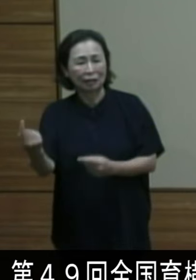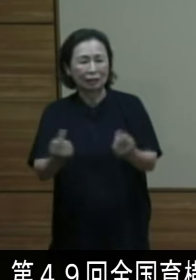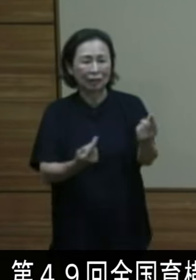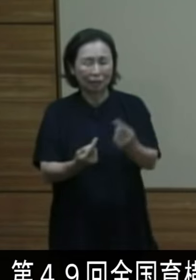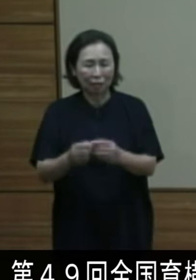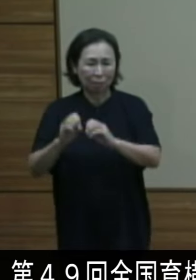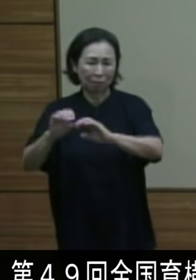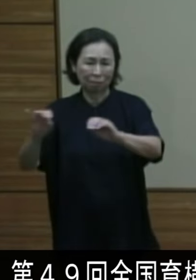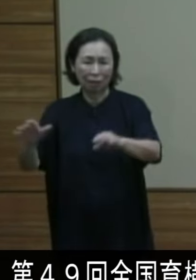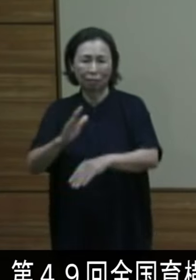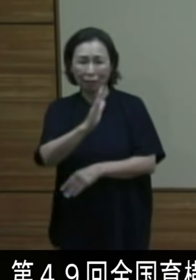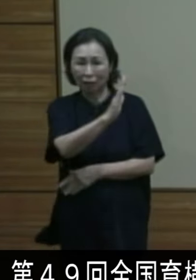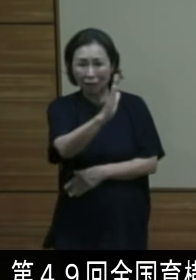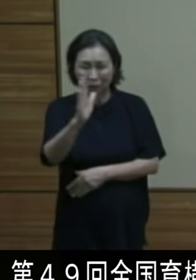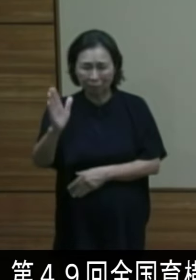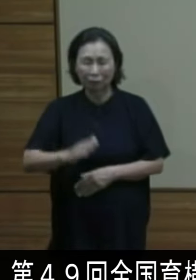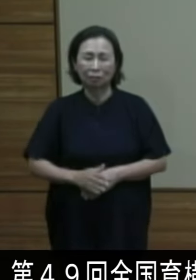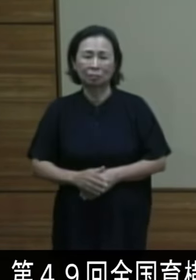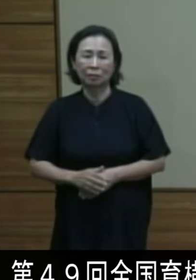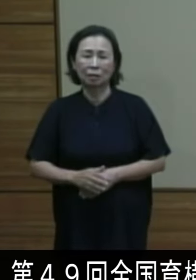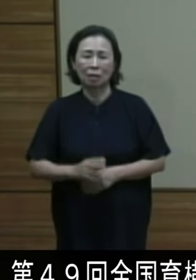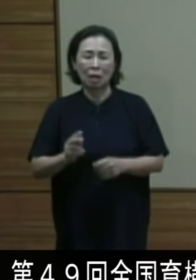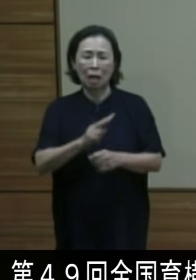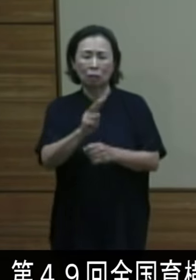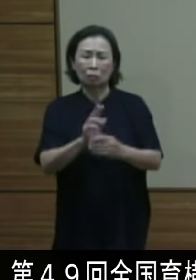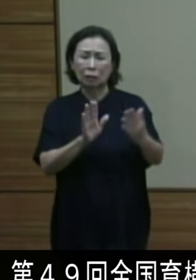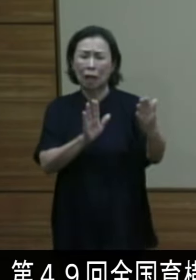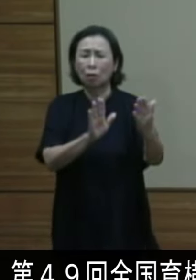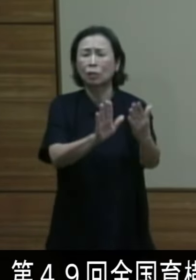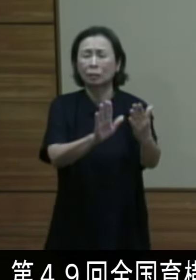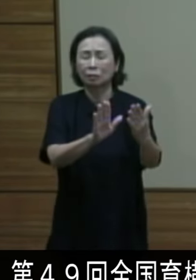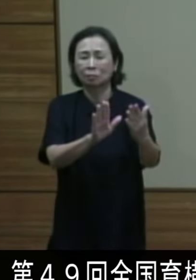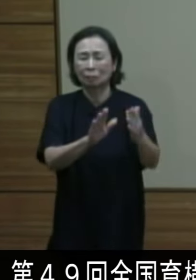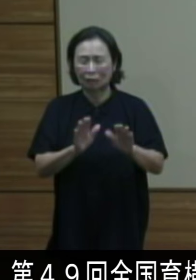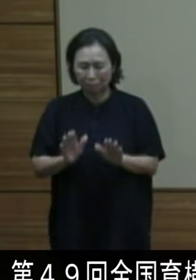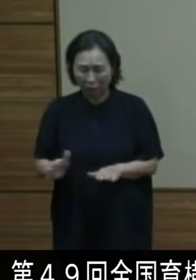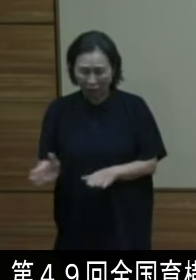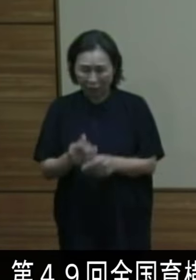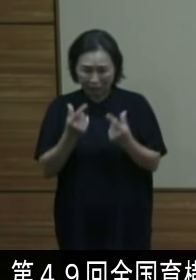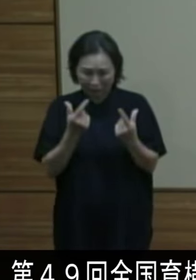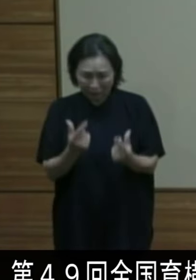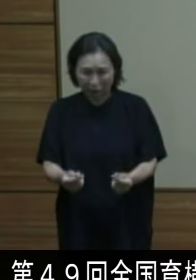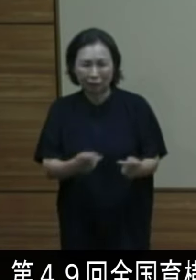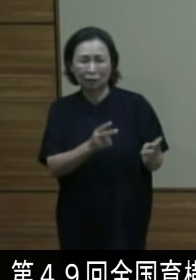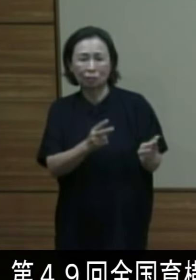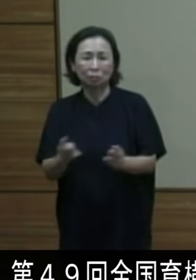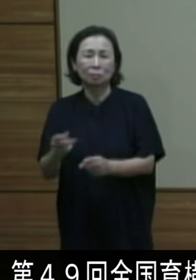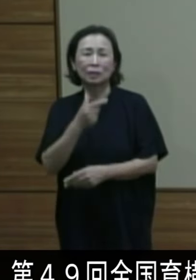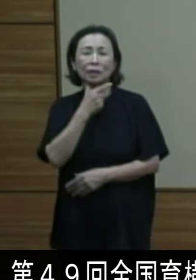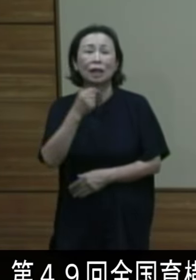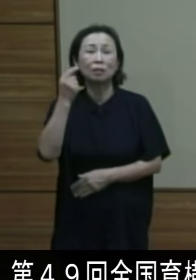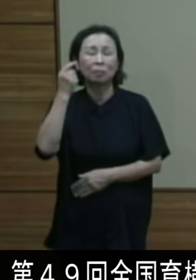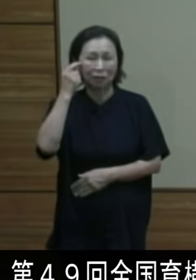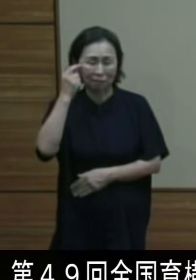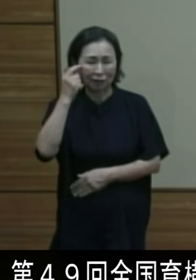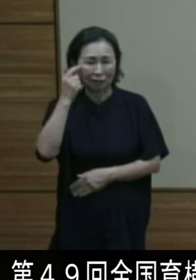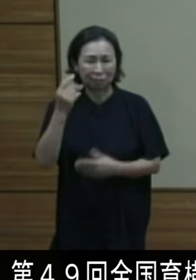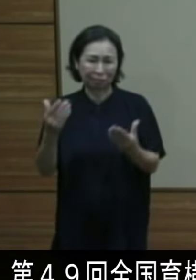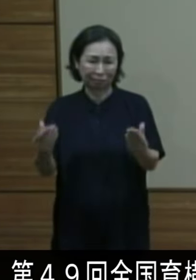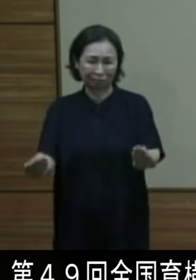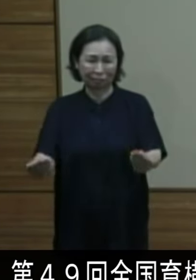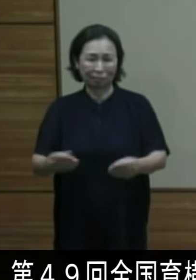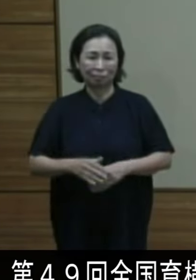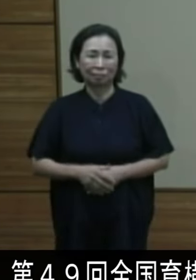をお願いしたいと思います。もう2年に迫っておりますので、しっかりとこれから準備をしていきたいと思っております。私からは以上です